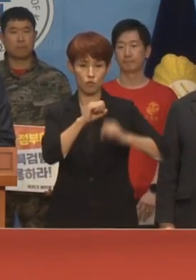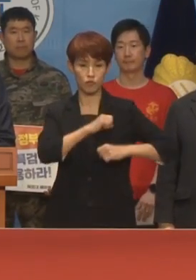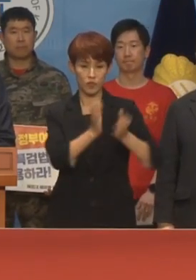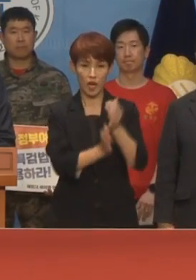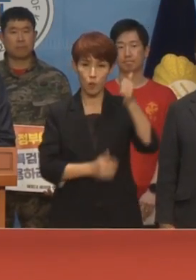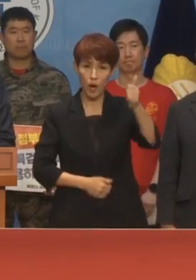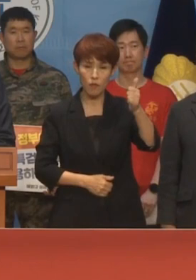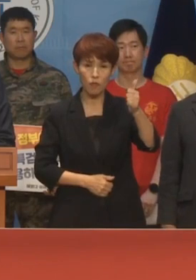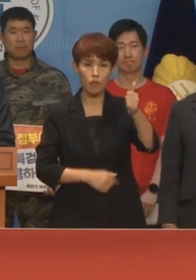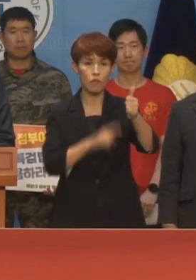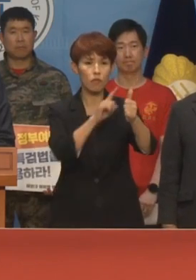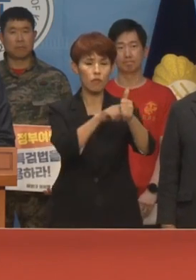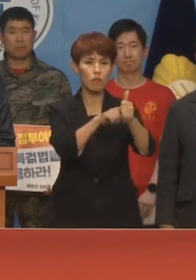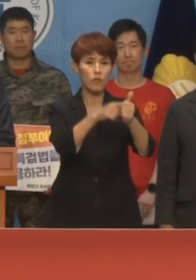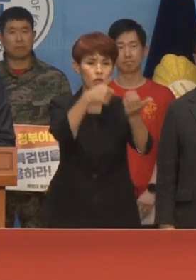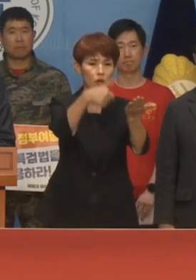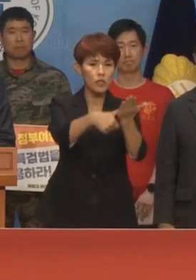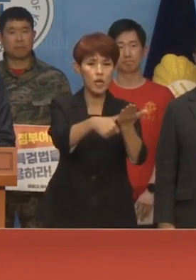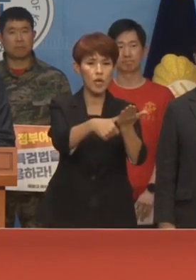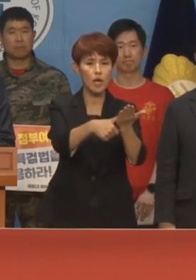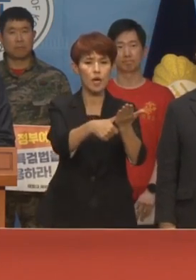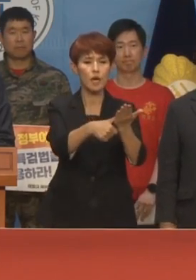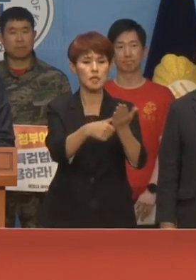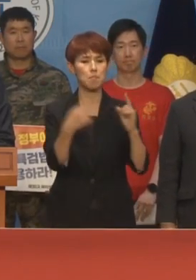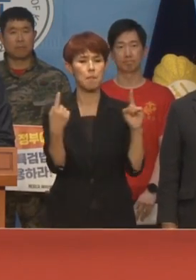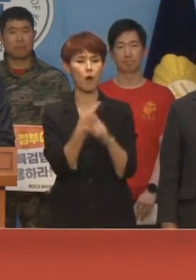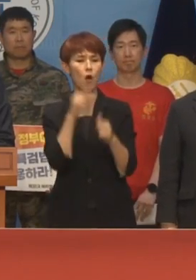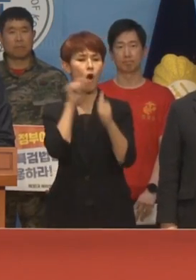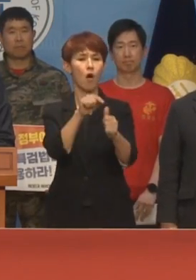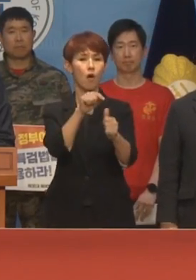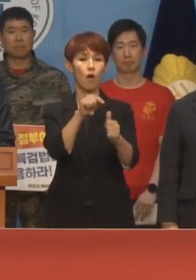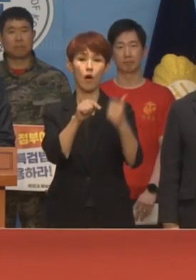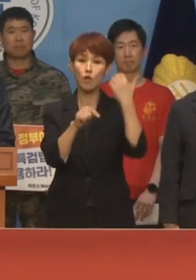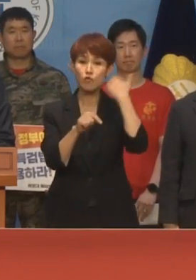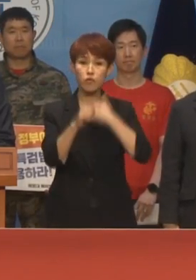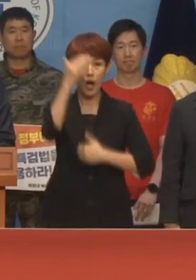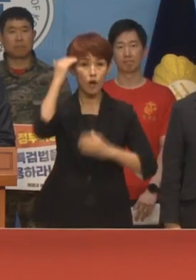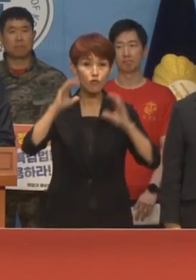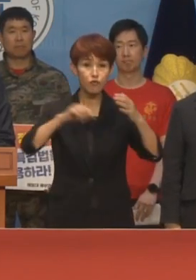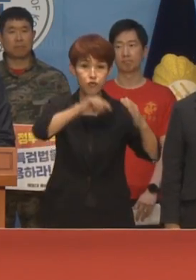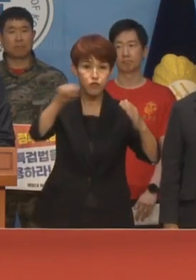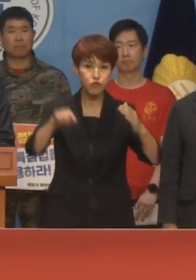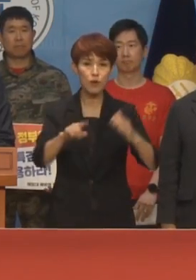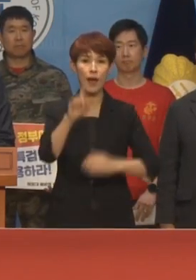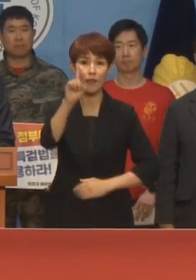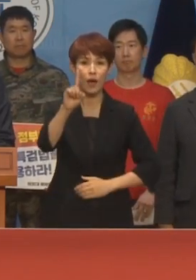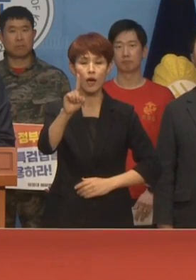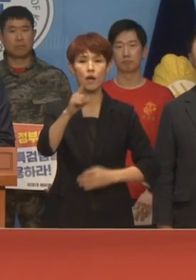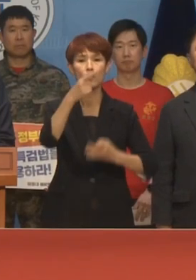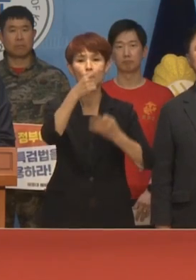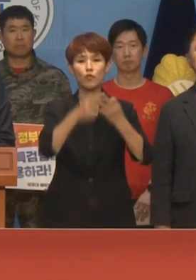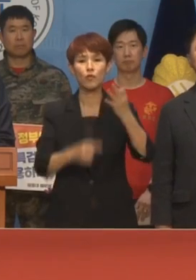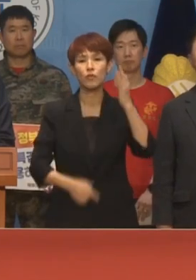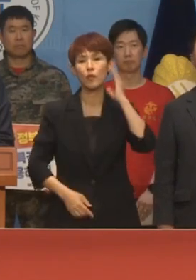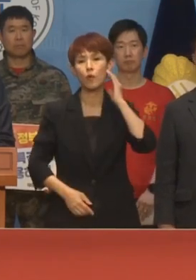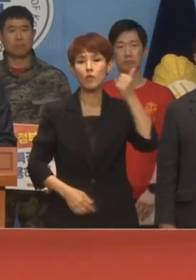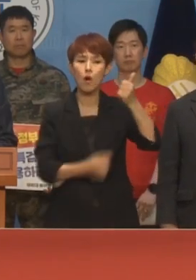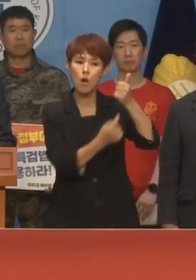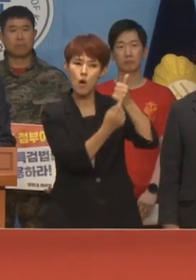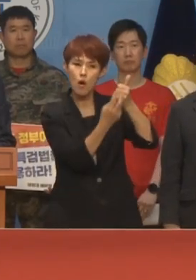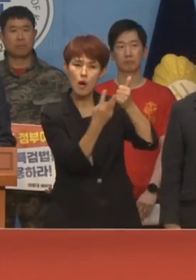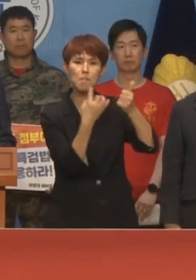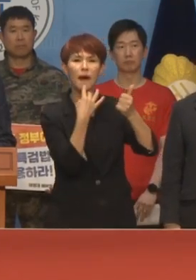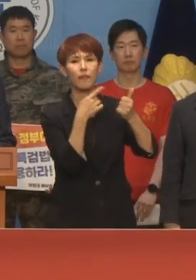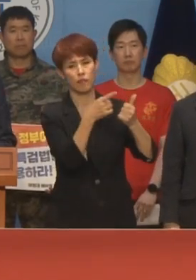장관에게 장관의 결재를 뒤집으라고 지시할 수 있는 사람은 대한민국에 윤석열 대통령 플러스 알파 두세 사람밖에